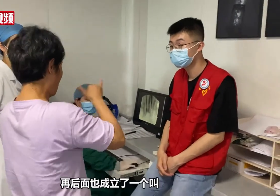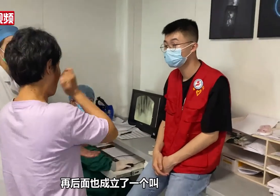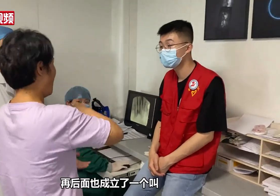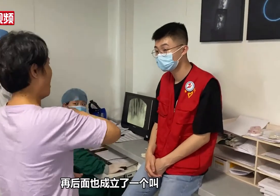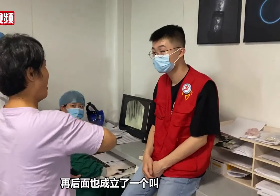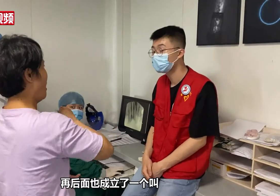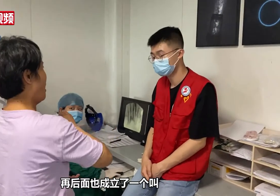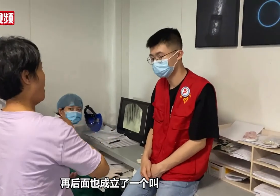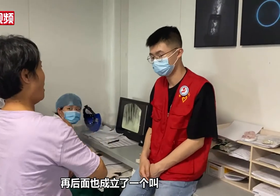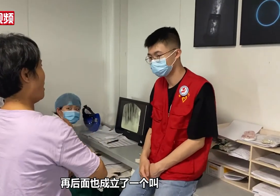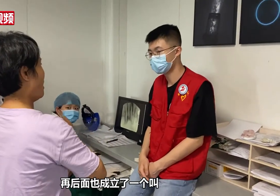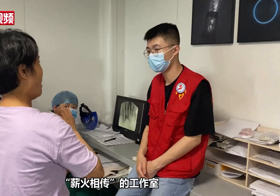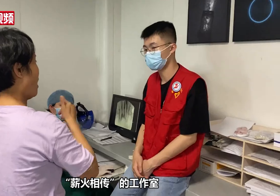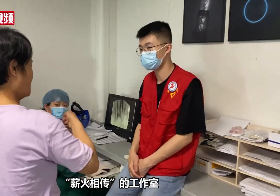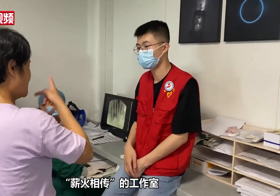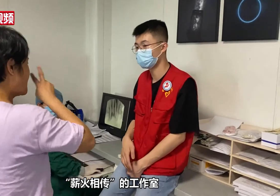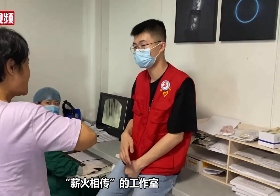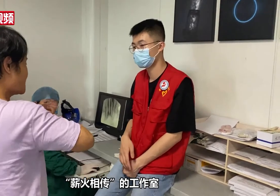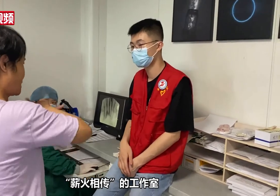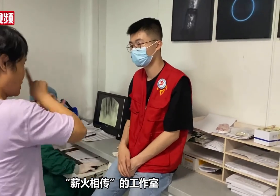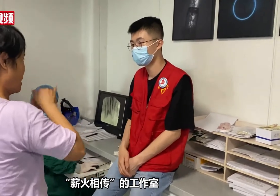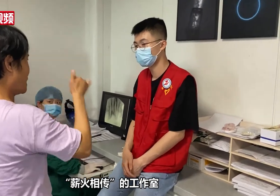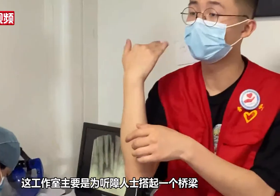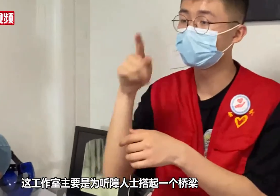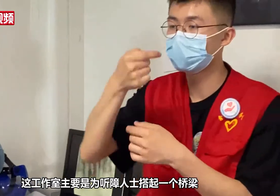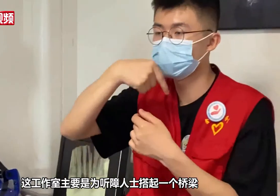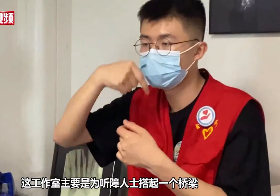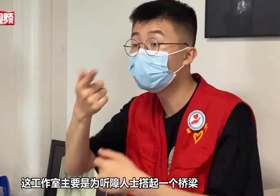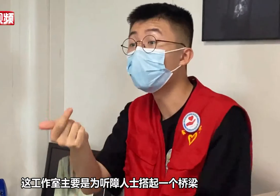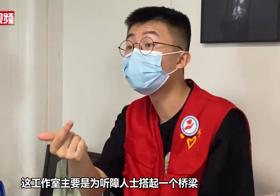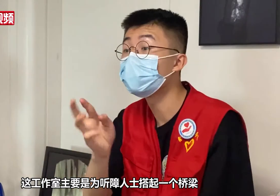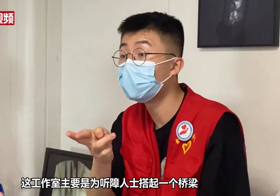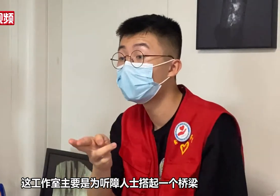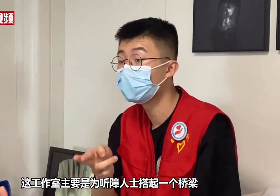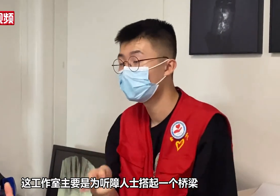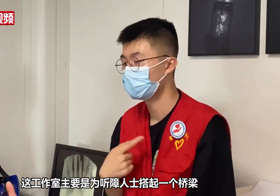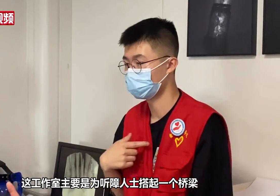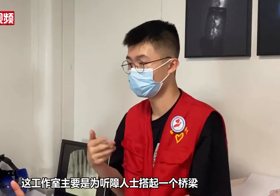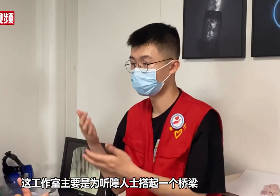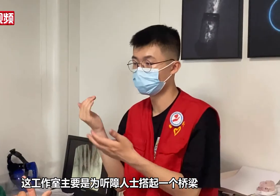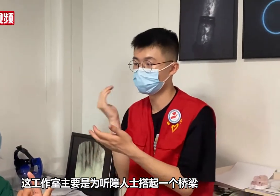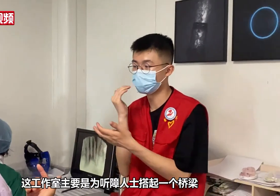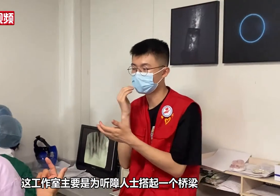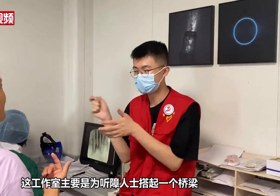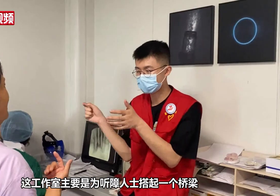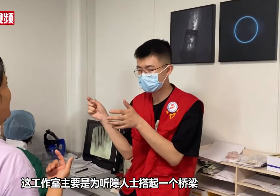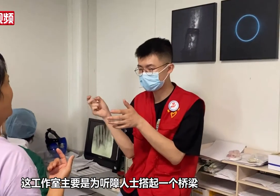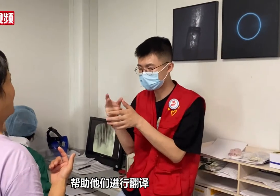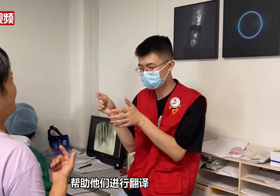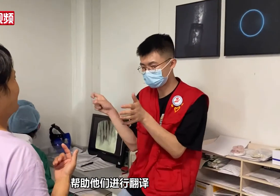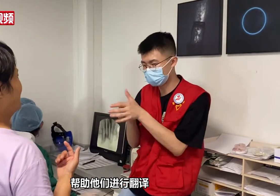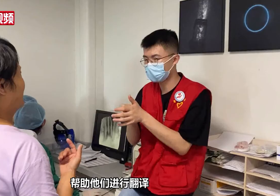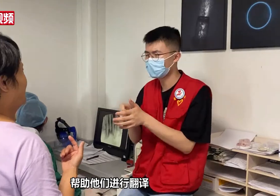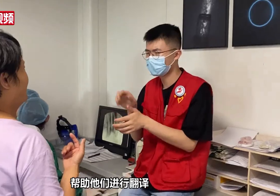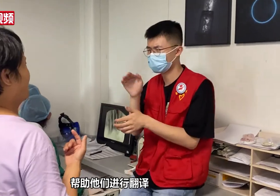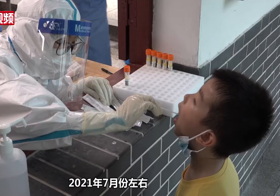的，在后面也成立了一个叫薪火相传的工作室，这个工作室主要的是为听障人士搭起一个桥梁，帮